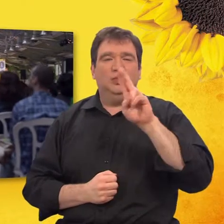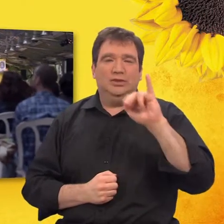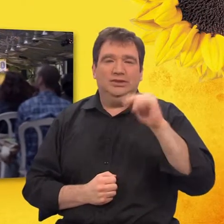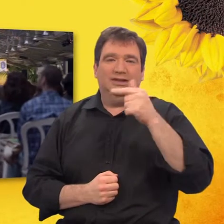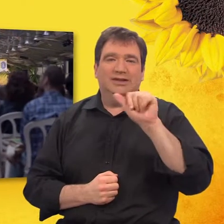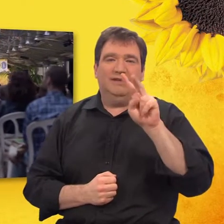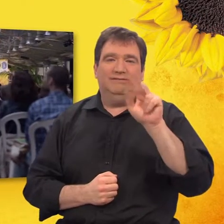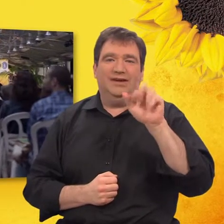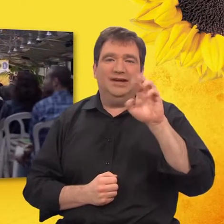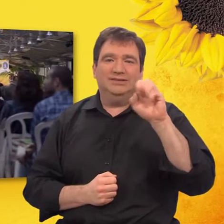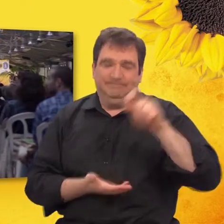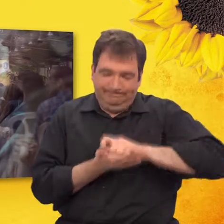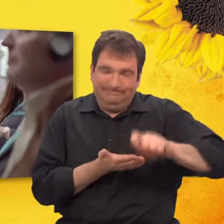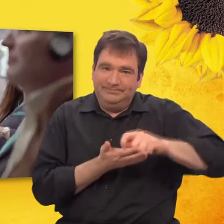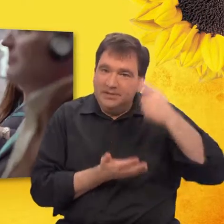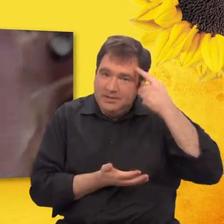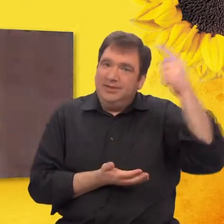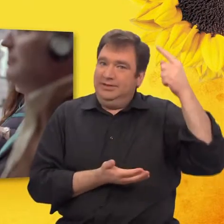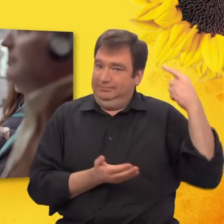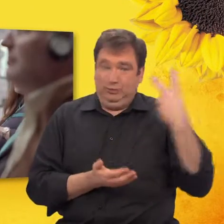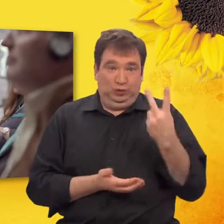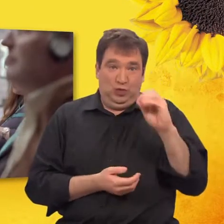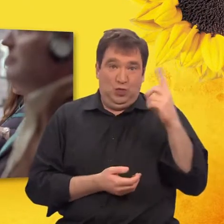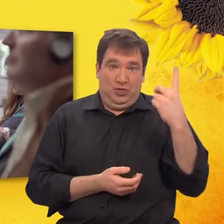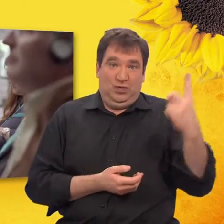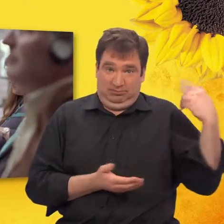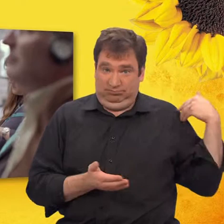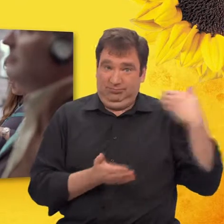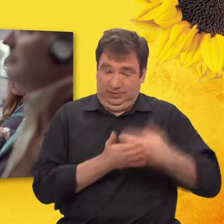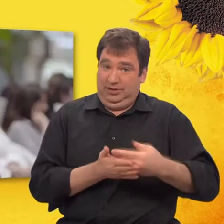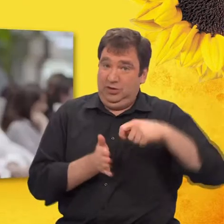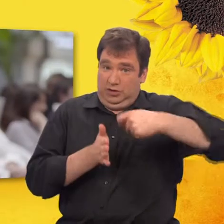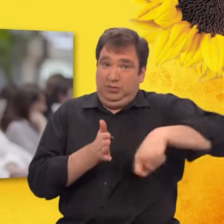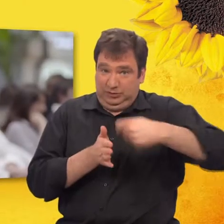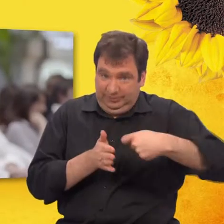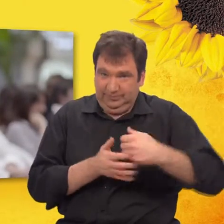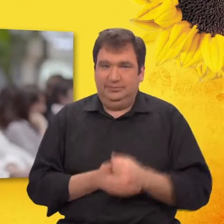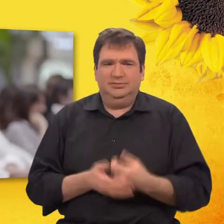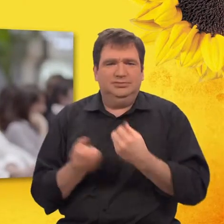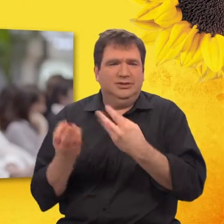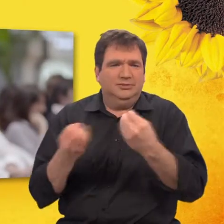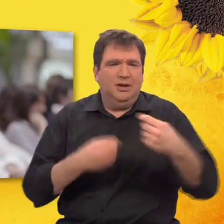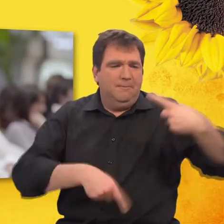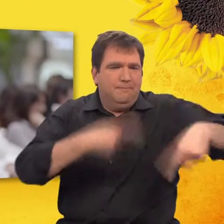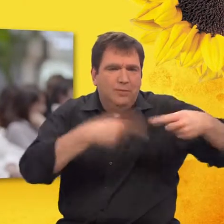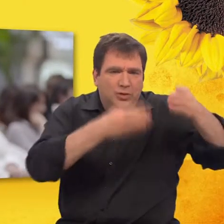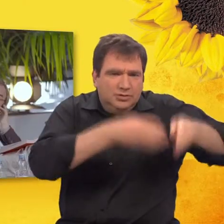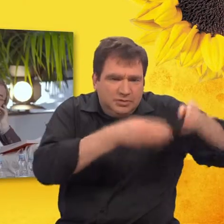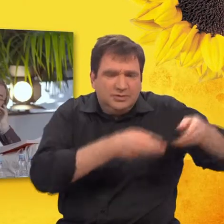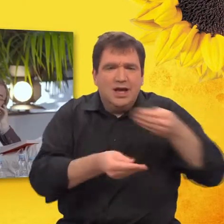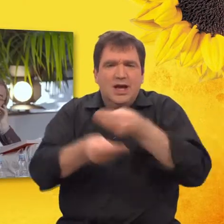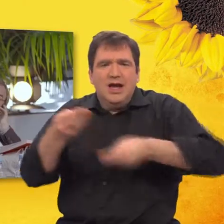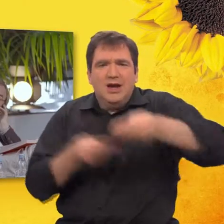Rui Tavares drafted the idea of the Ulysses project in 2011. Since then, dozens of